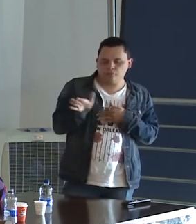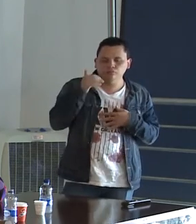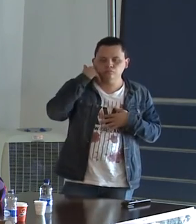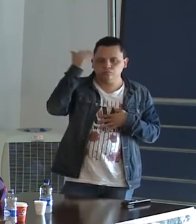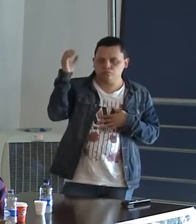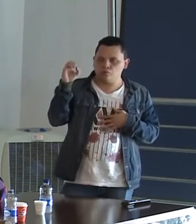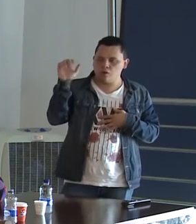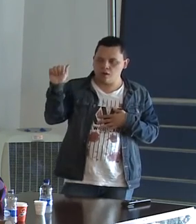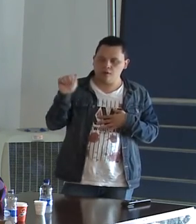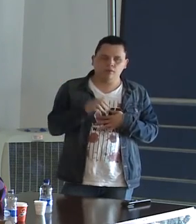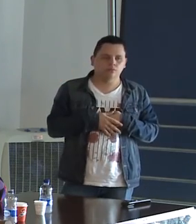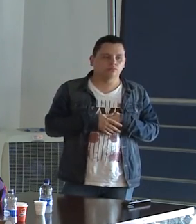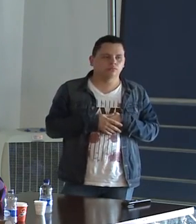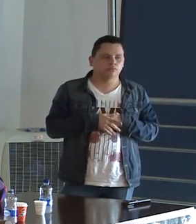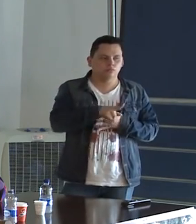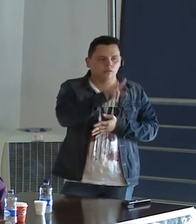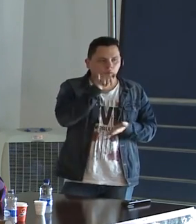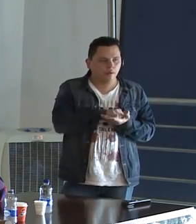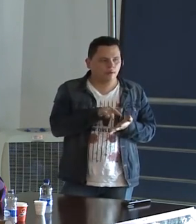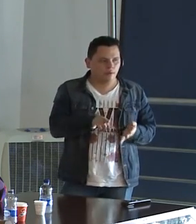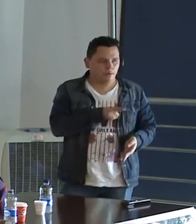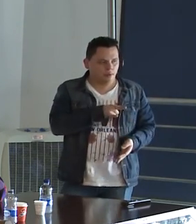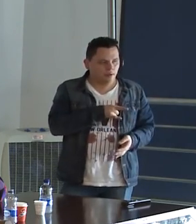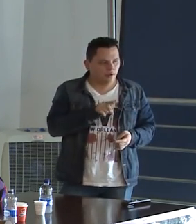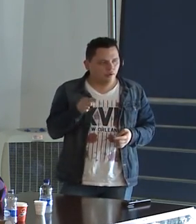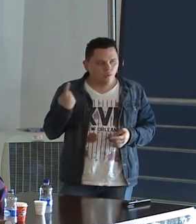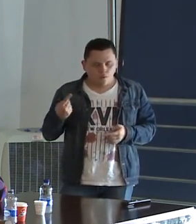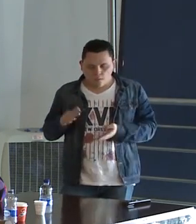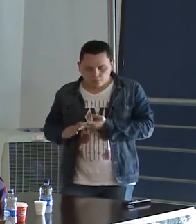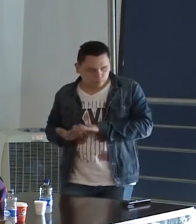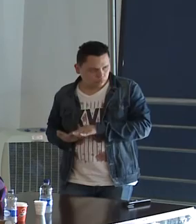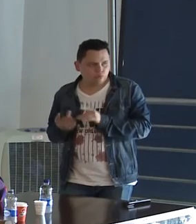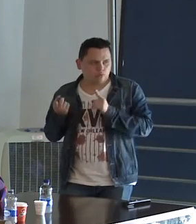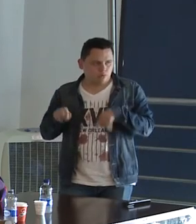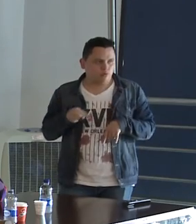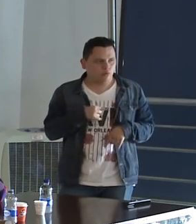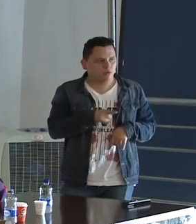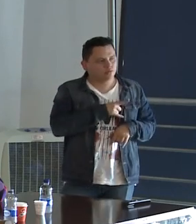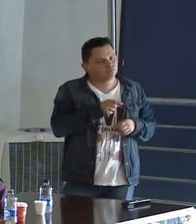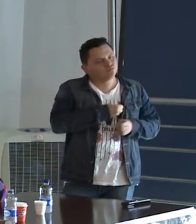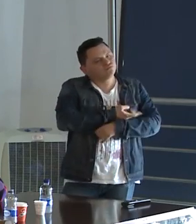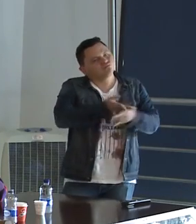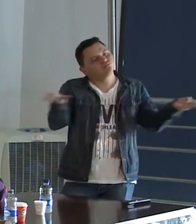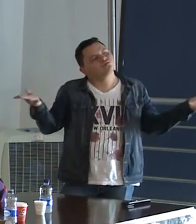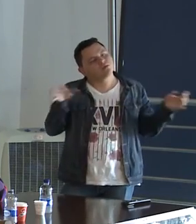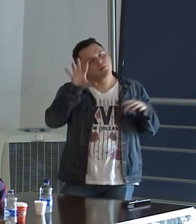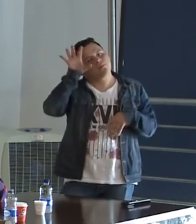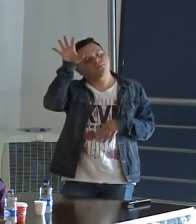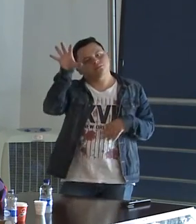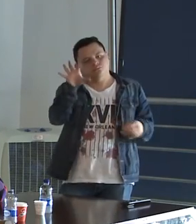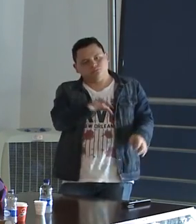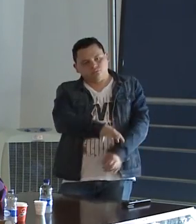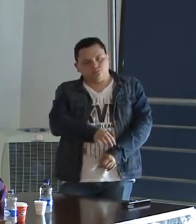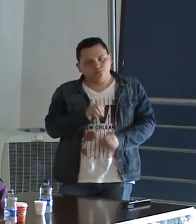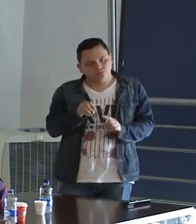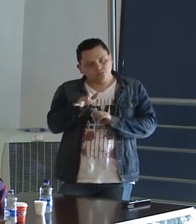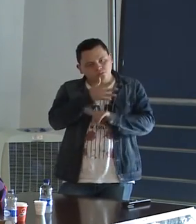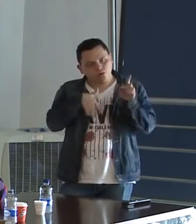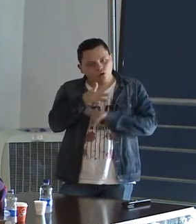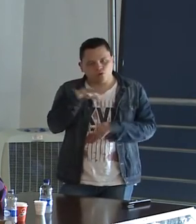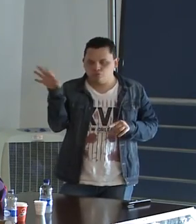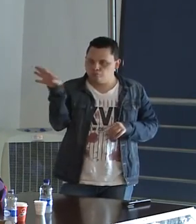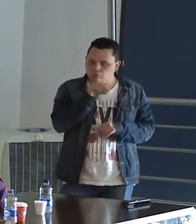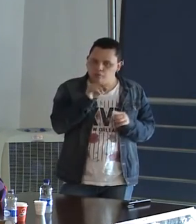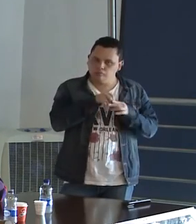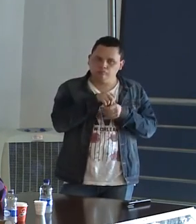a ser una propuesta que la misma universidad, no solamente comunitaria, podamos ofrecer al país en este contexto para que en todos los